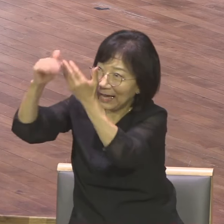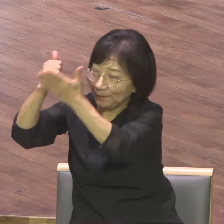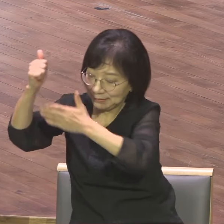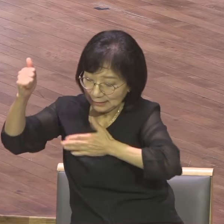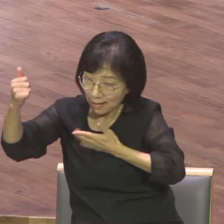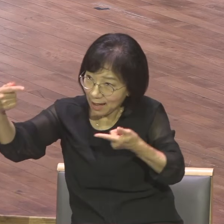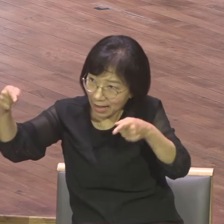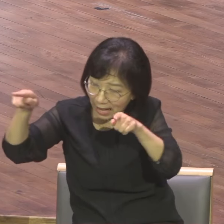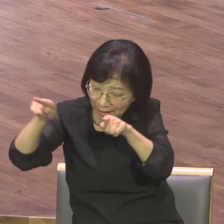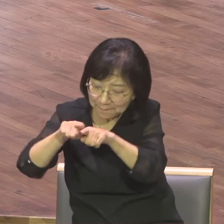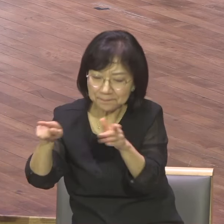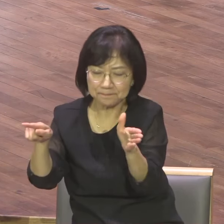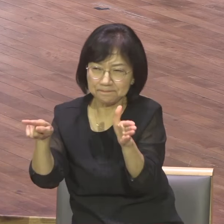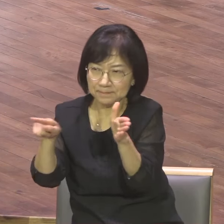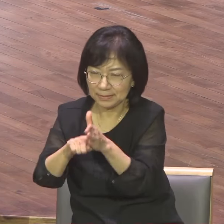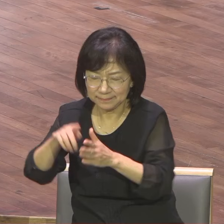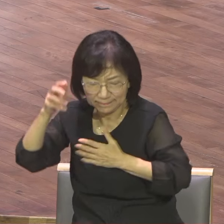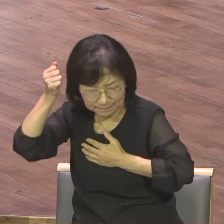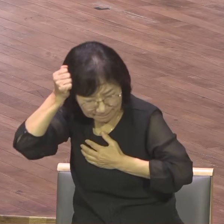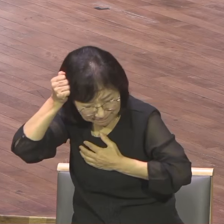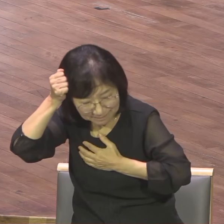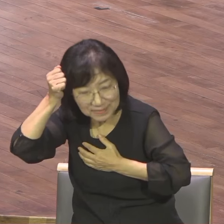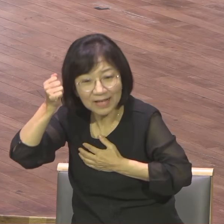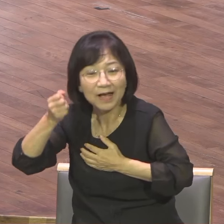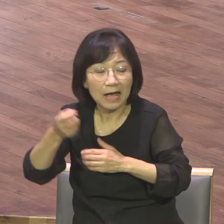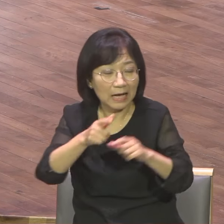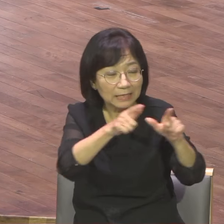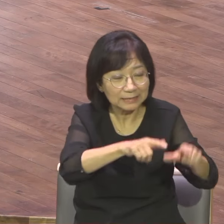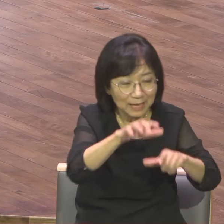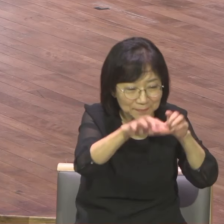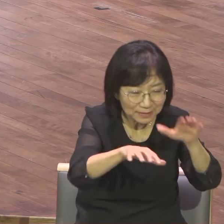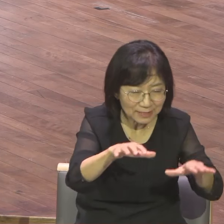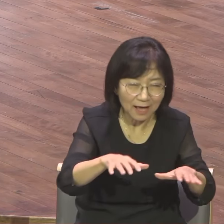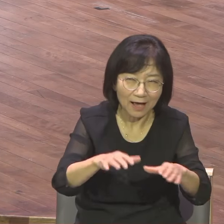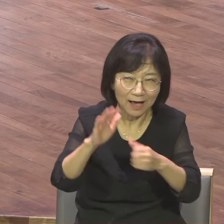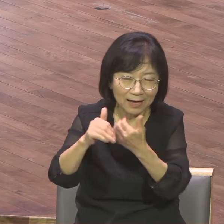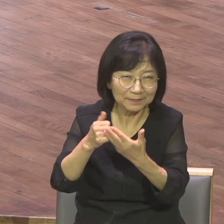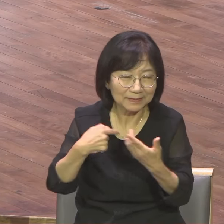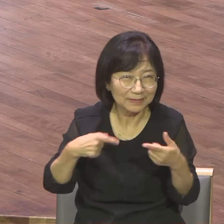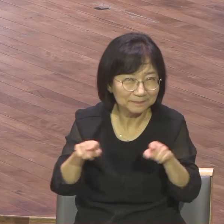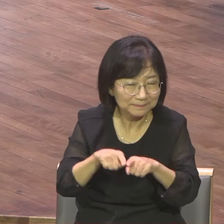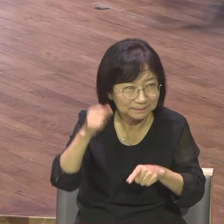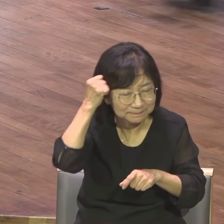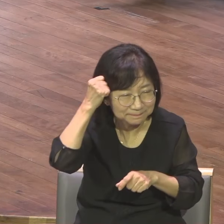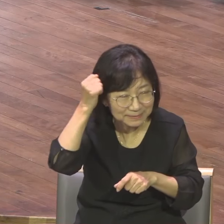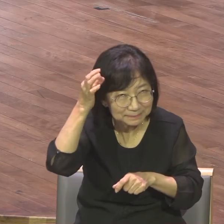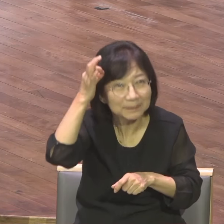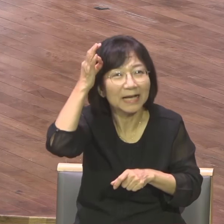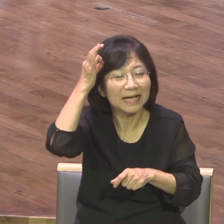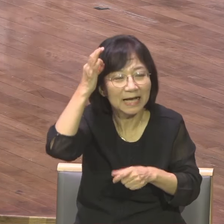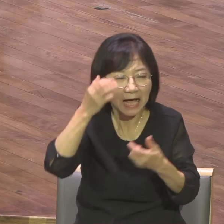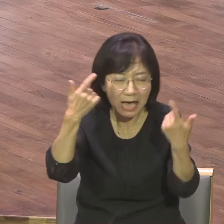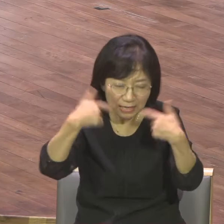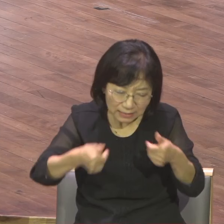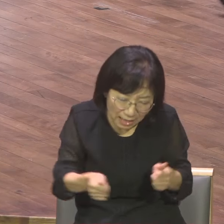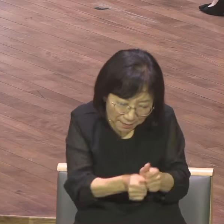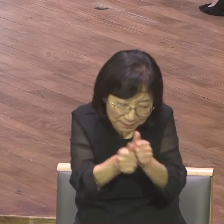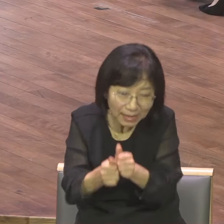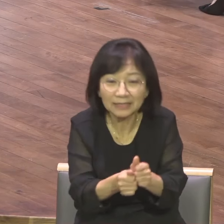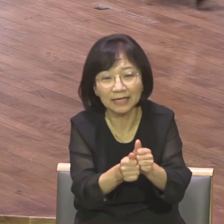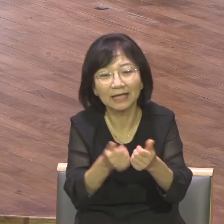내게 살아나게 하여 주옵시고, 삶 속에서 날마다 임마누엘을 누리는 하나님과 함께 동행하는 삶이 되게 하라고 주여하시기